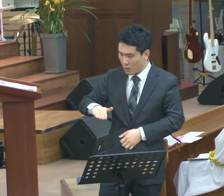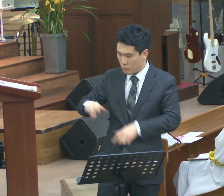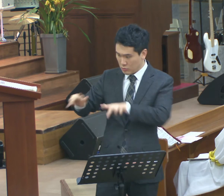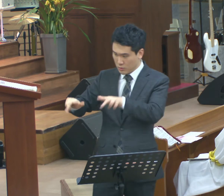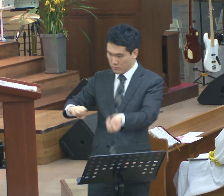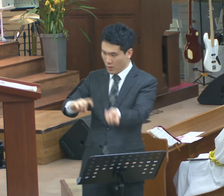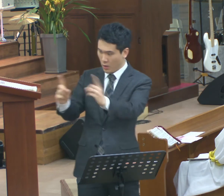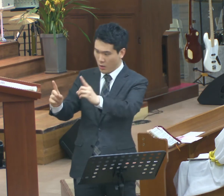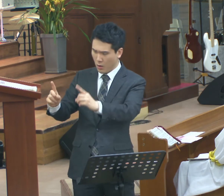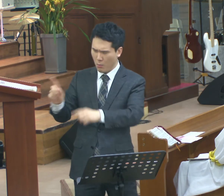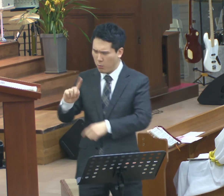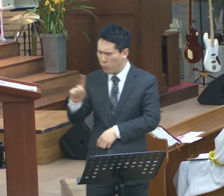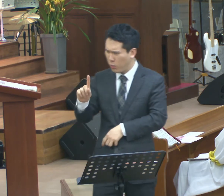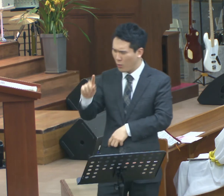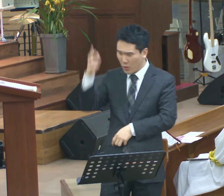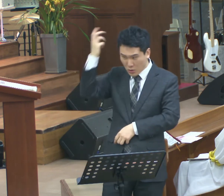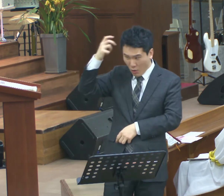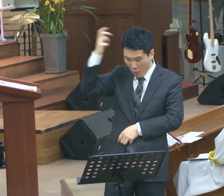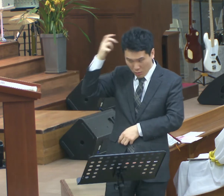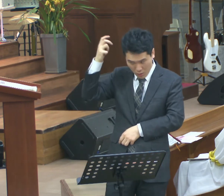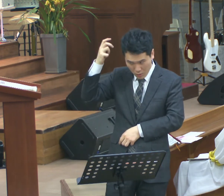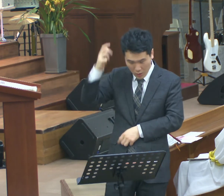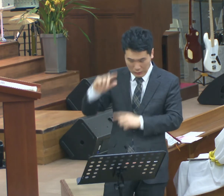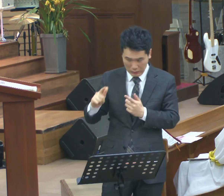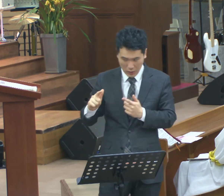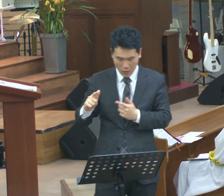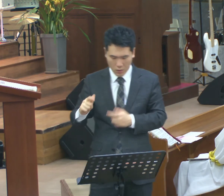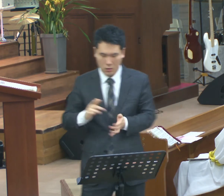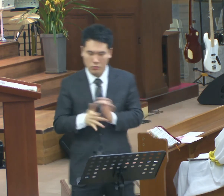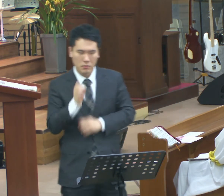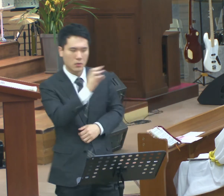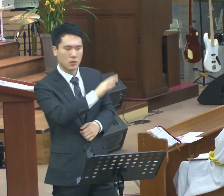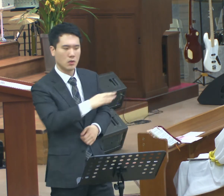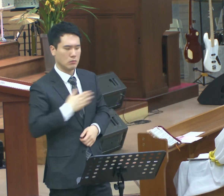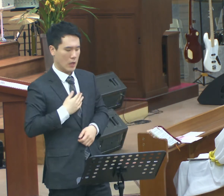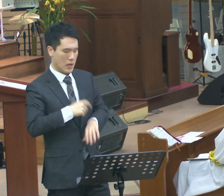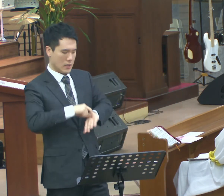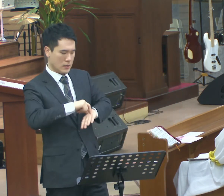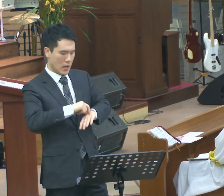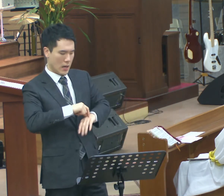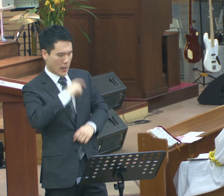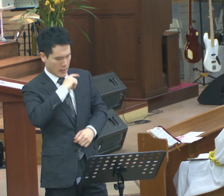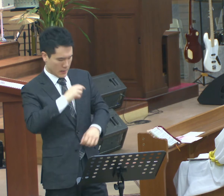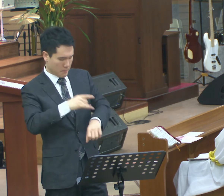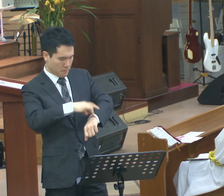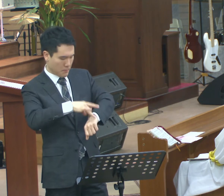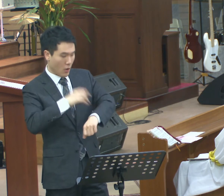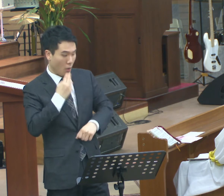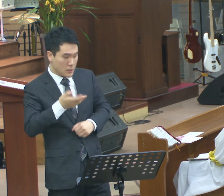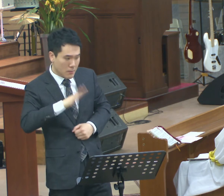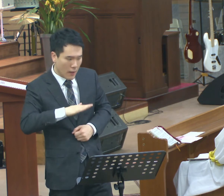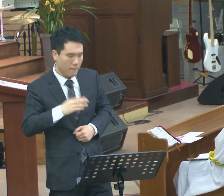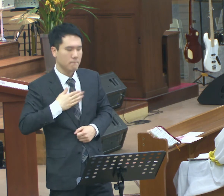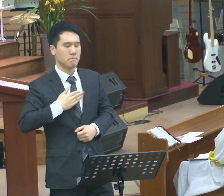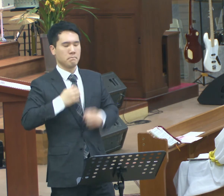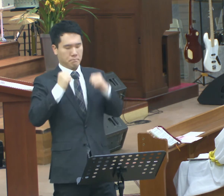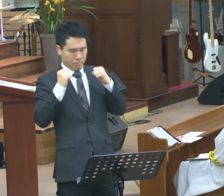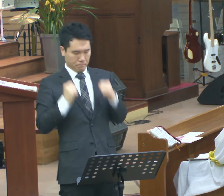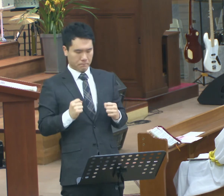만져보라. 영은 살과 뼈가 없으되 나는 있느니라. 너희 보는 바와 같이 나는 있느니라 하고 손발을 보이셨어요. 그때 제자들의